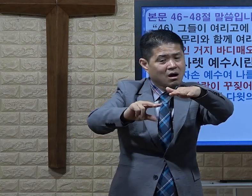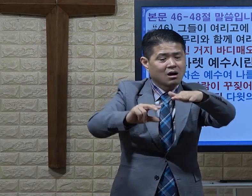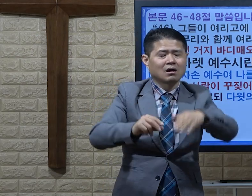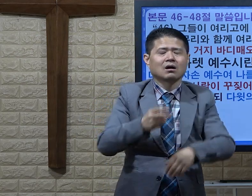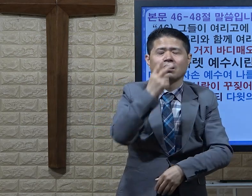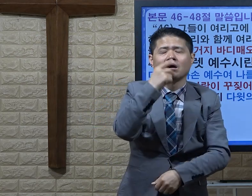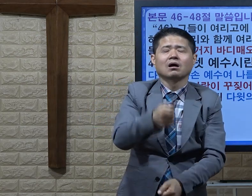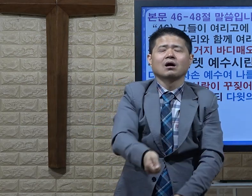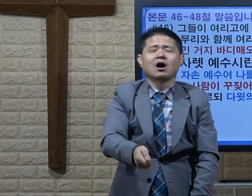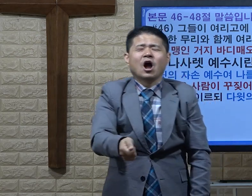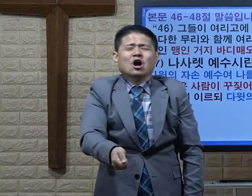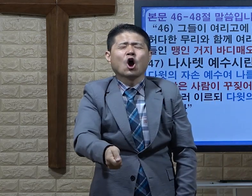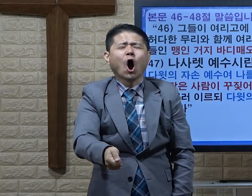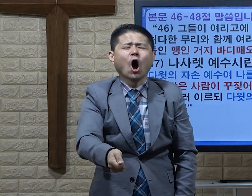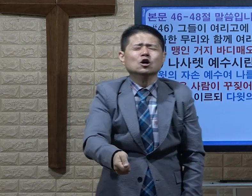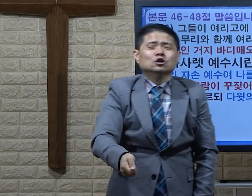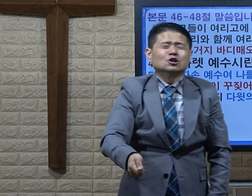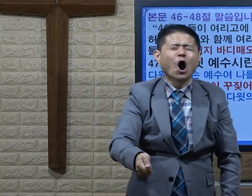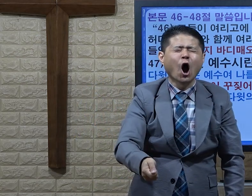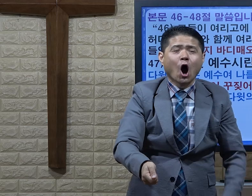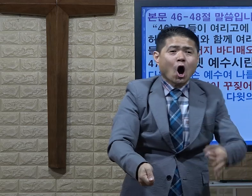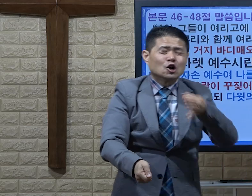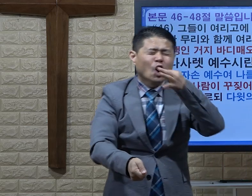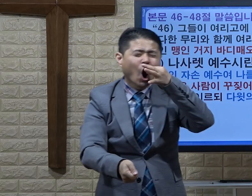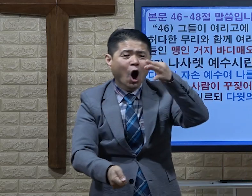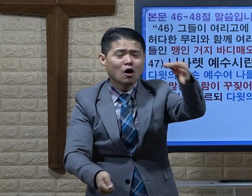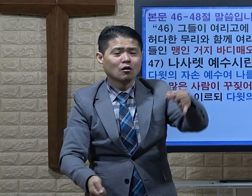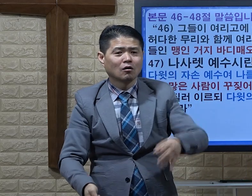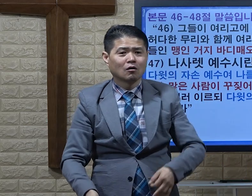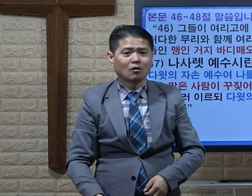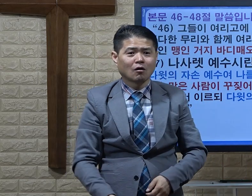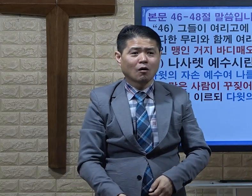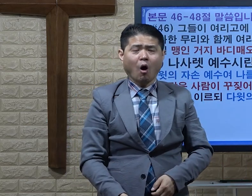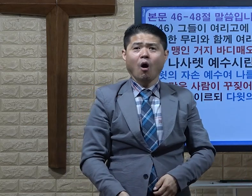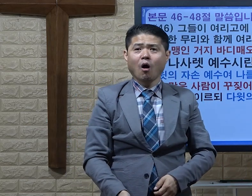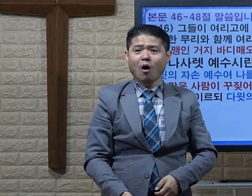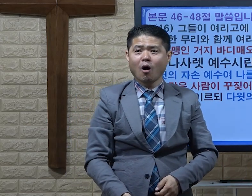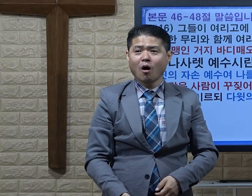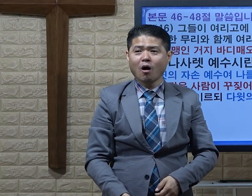마치 지하철에서 맹인이 소리를 지르는 것과 같을 것입니다.